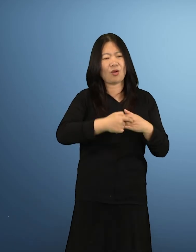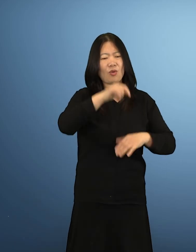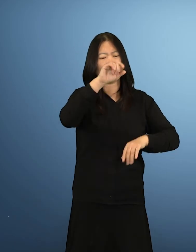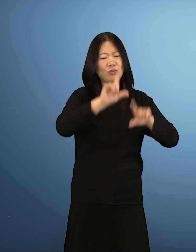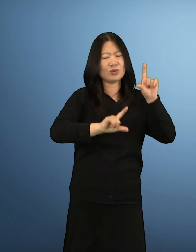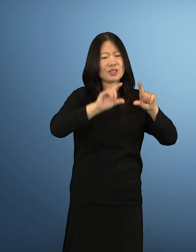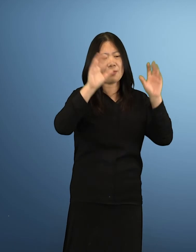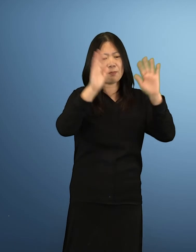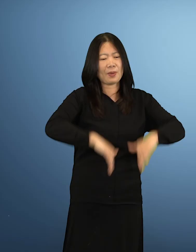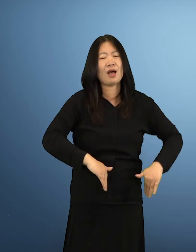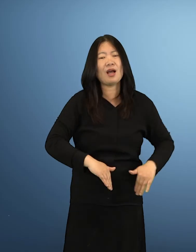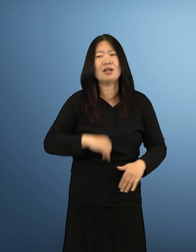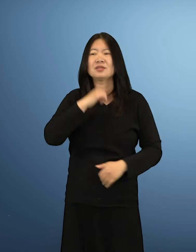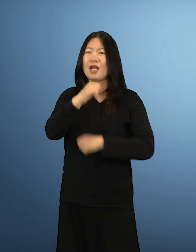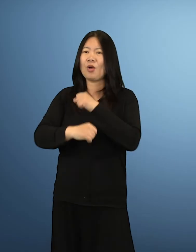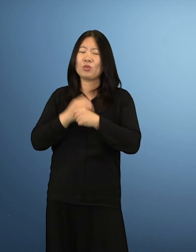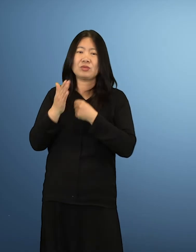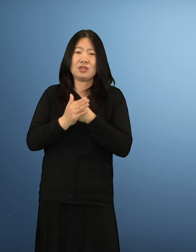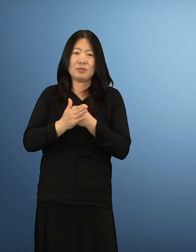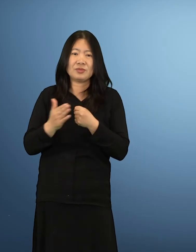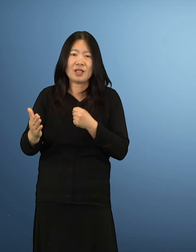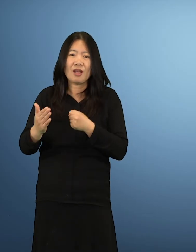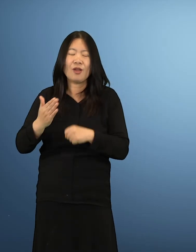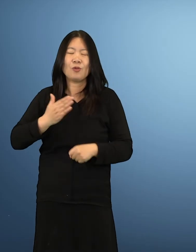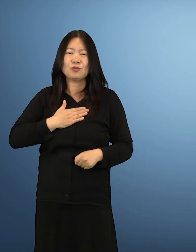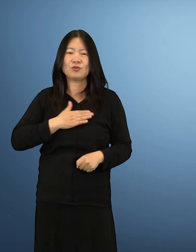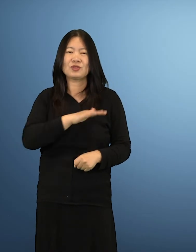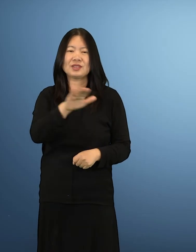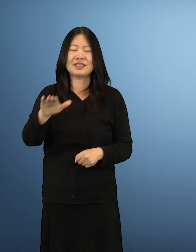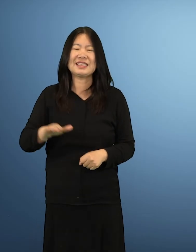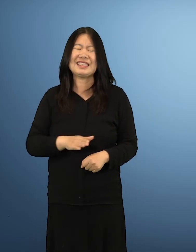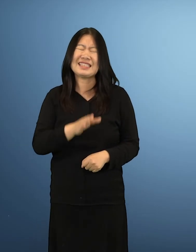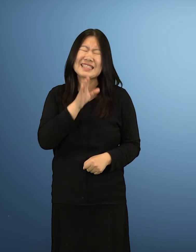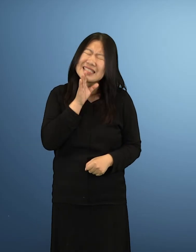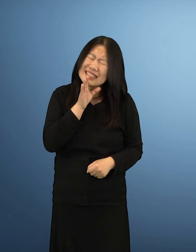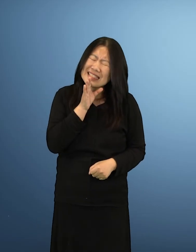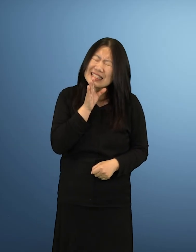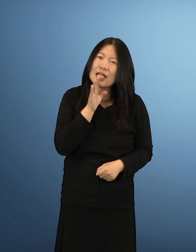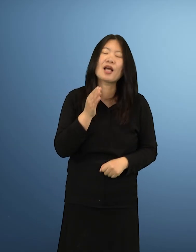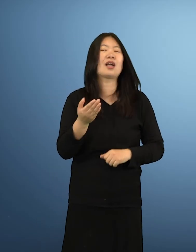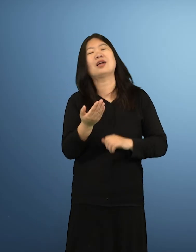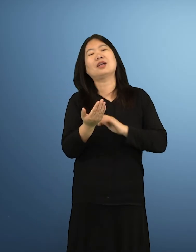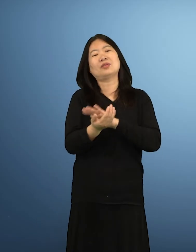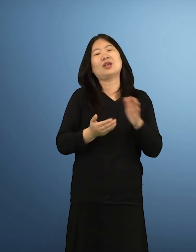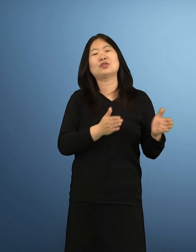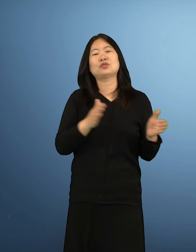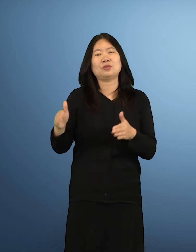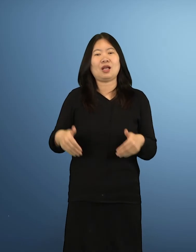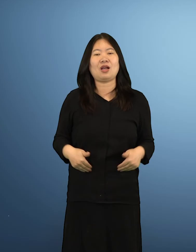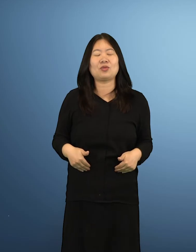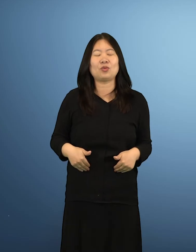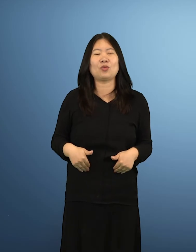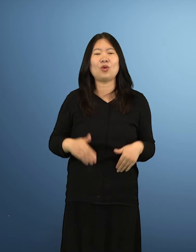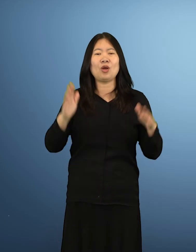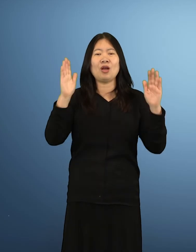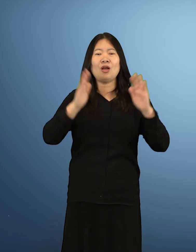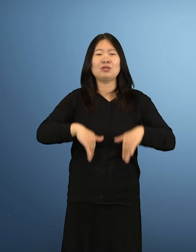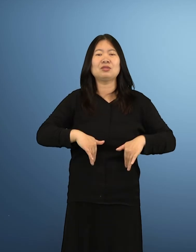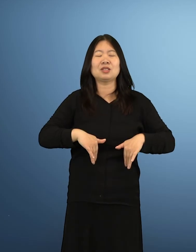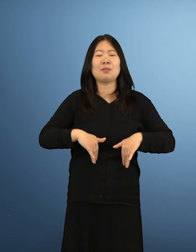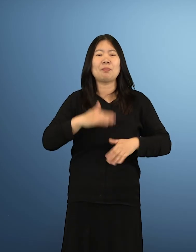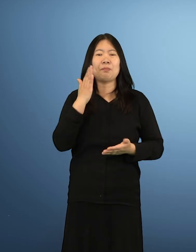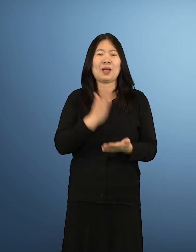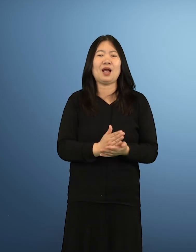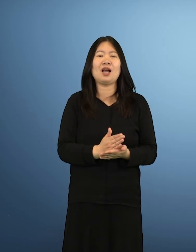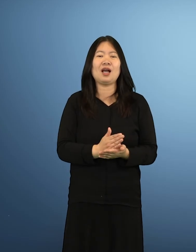자유로움이라는 명분 아래 우리가 진작에 갖추고 무너뜨리지 말아야 할 것들을